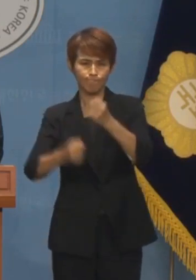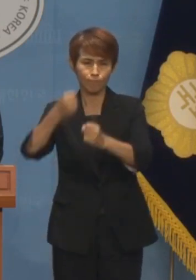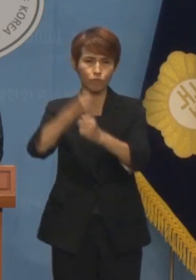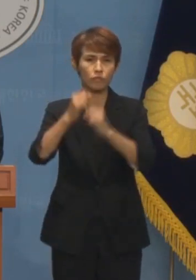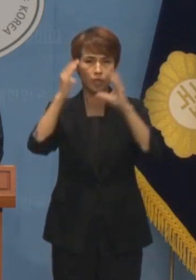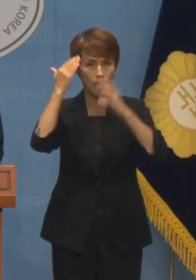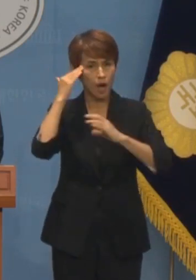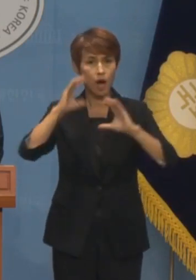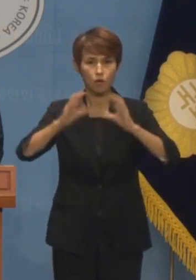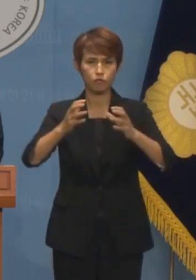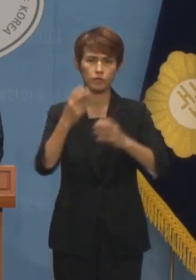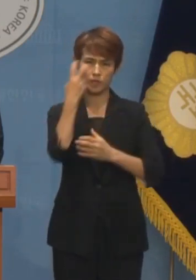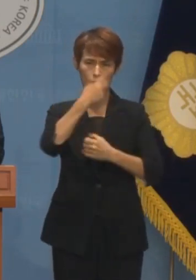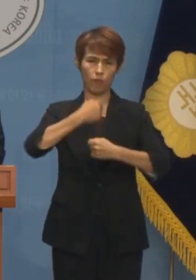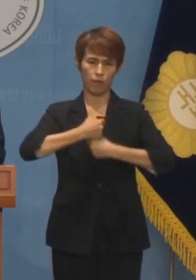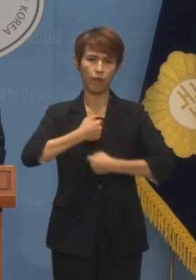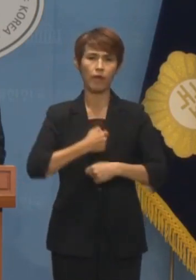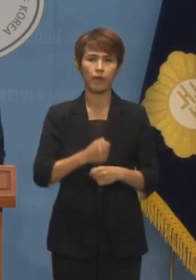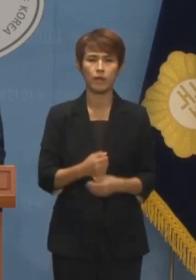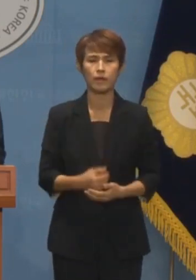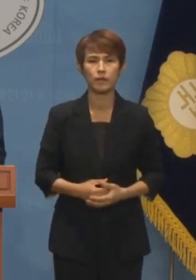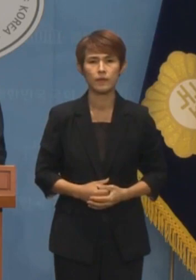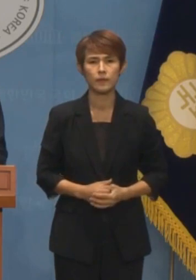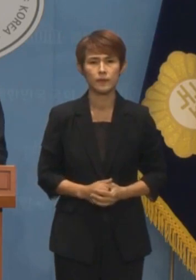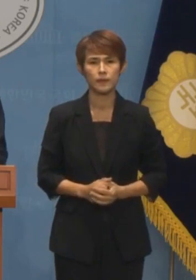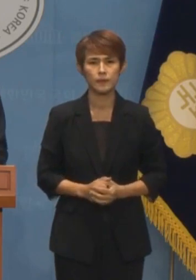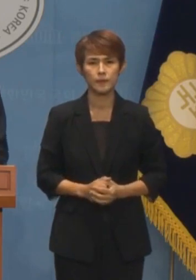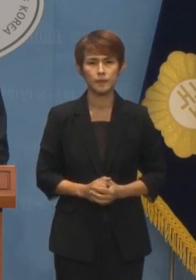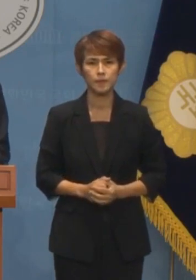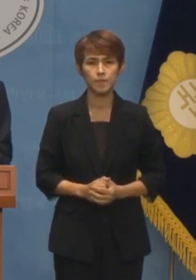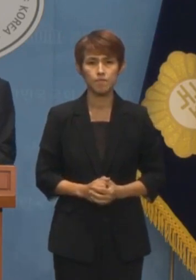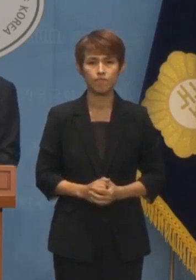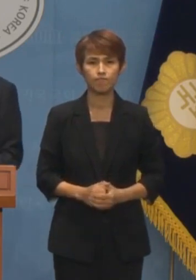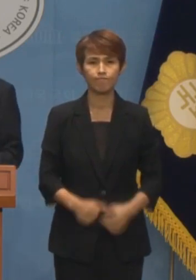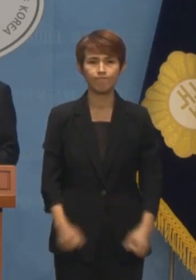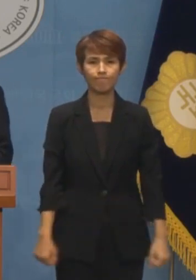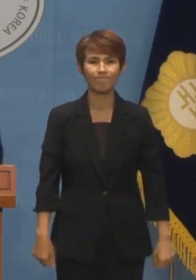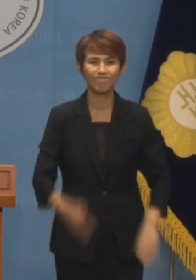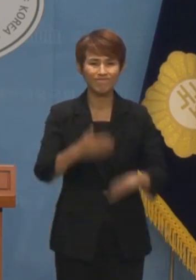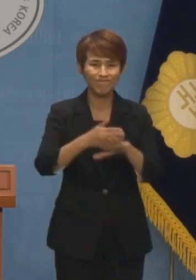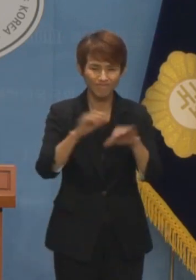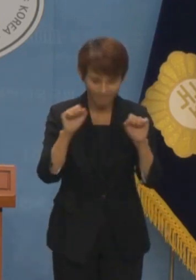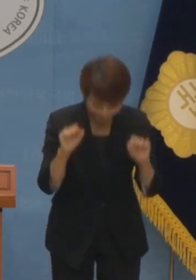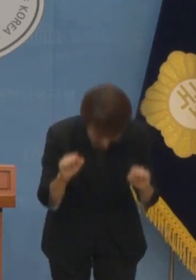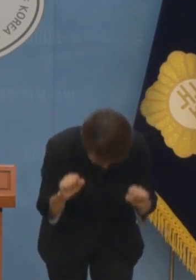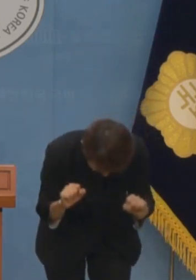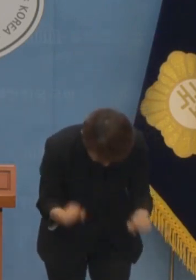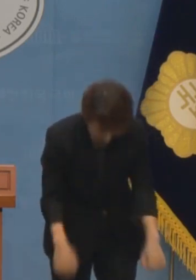대한민국을 지키겠습니다. 감사합니다.